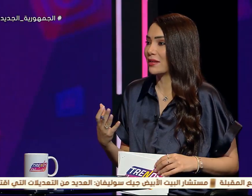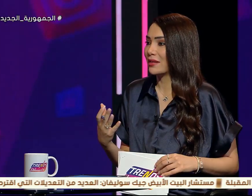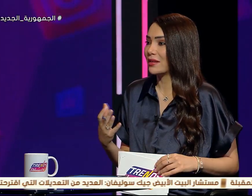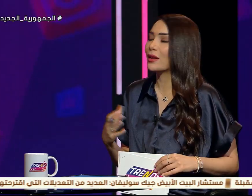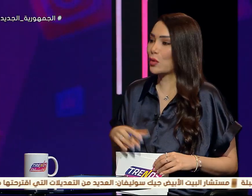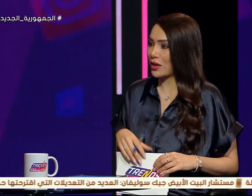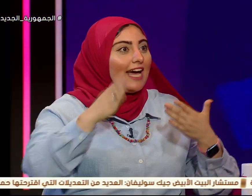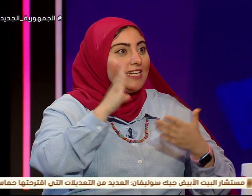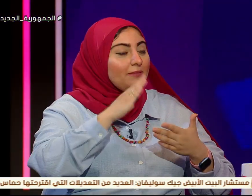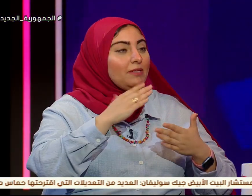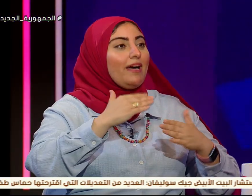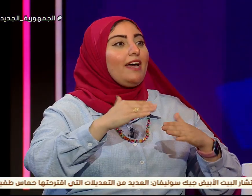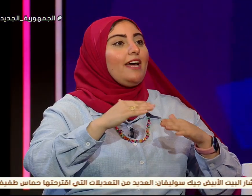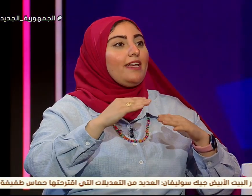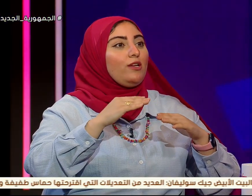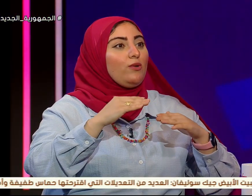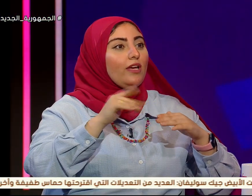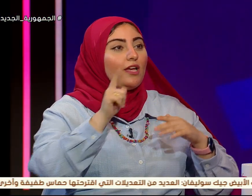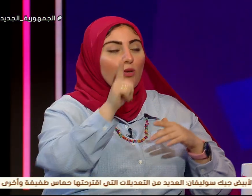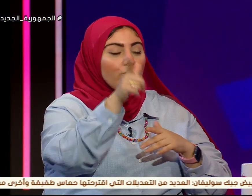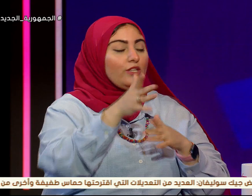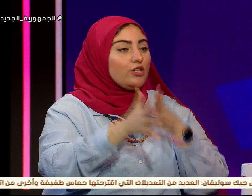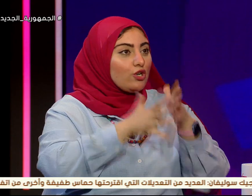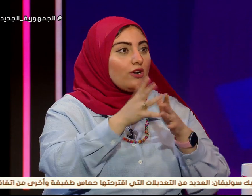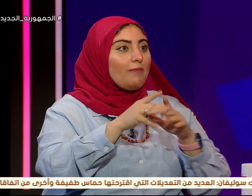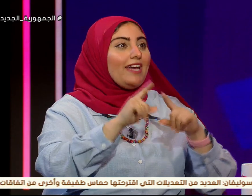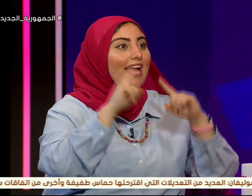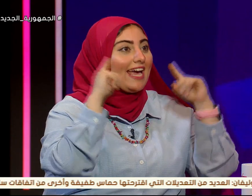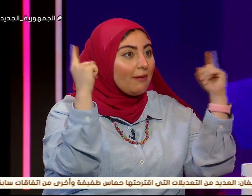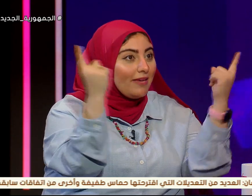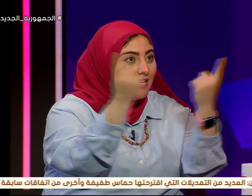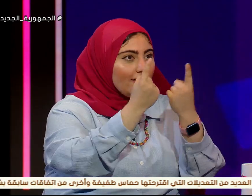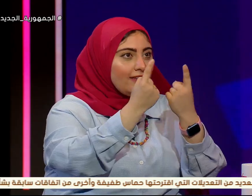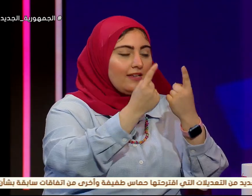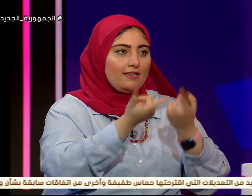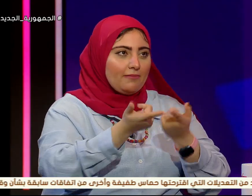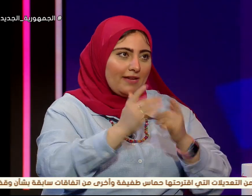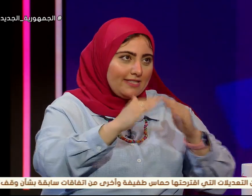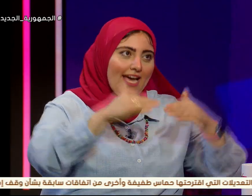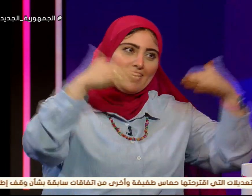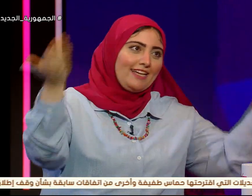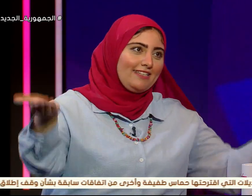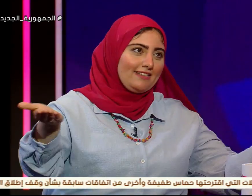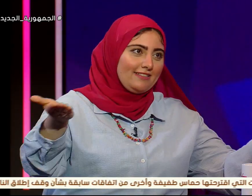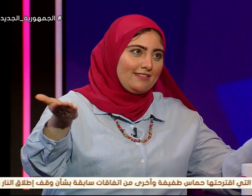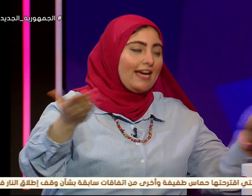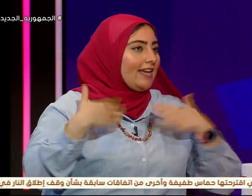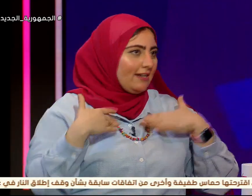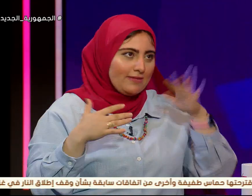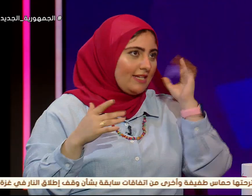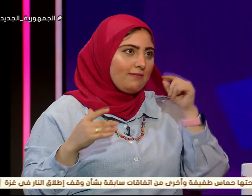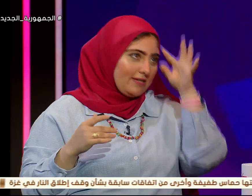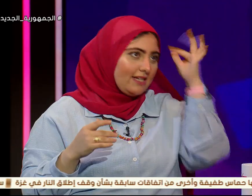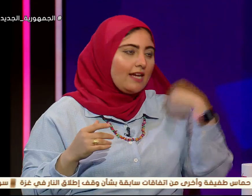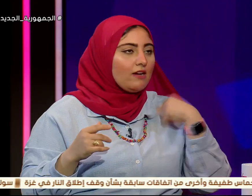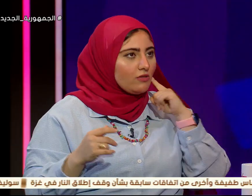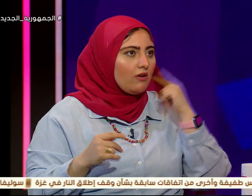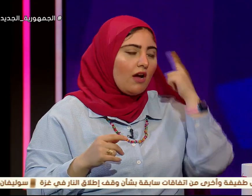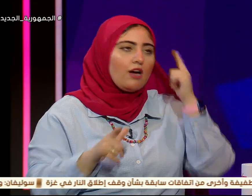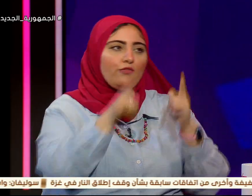اه عايزه تتعلمي بقى لغه الاشاره بقى العالميه يبقى دي حاجه ثانيه يعني انا مثلا مثلا انا كساره اعرف